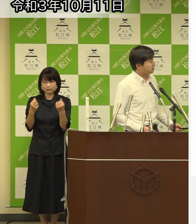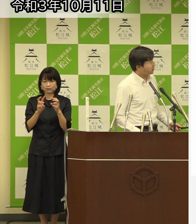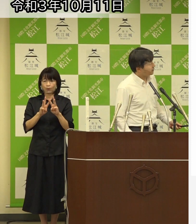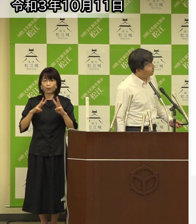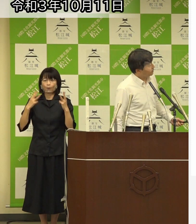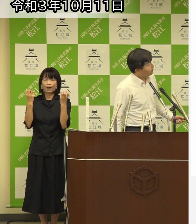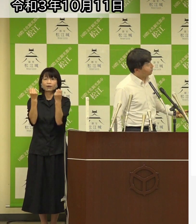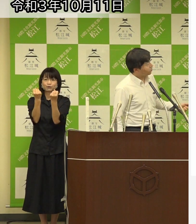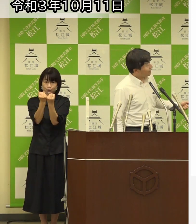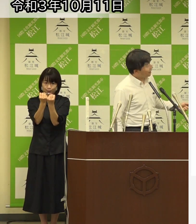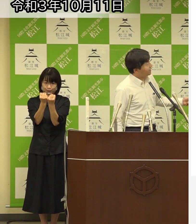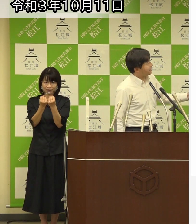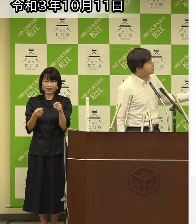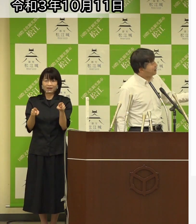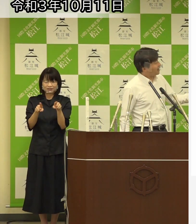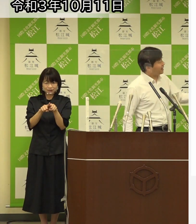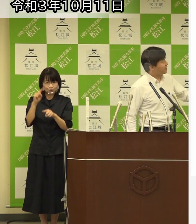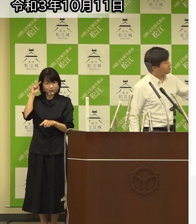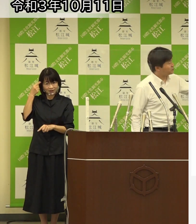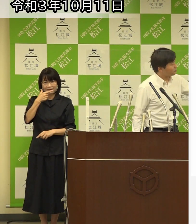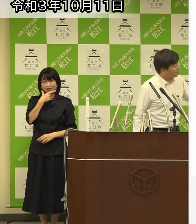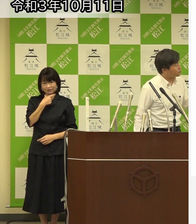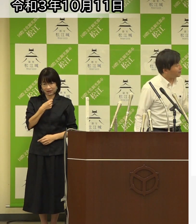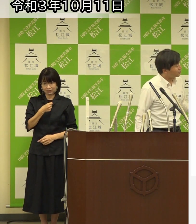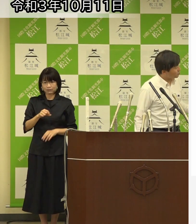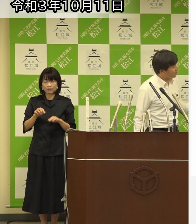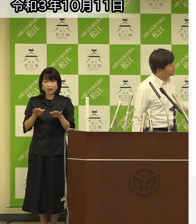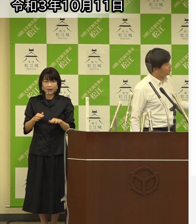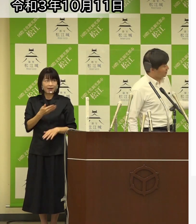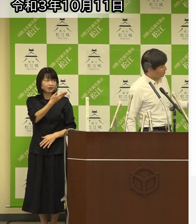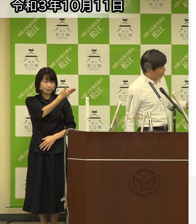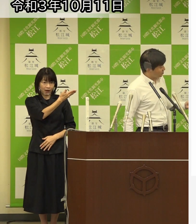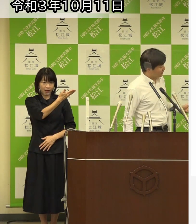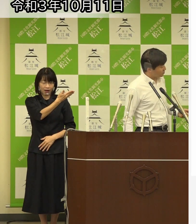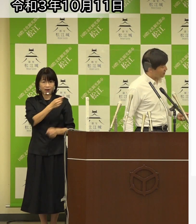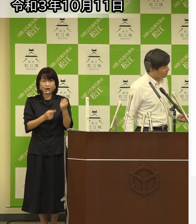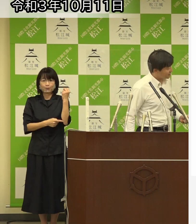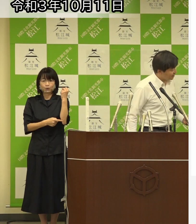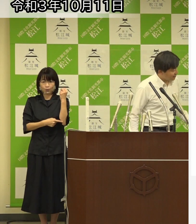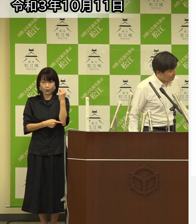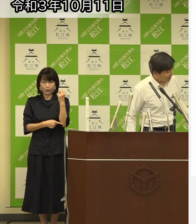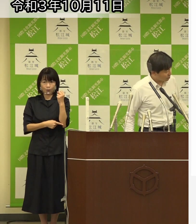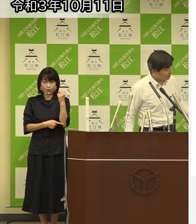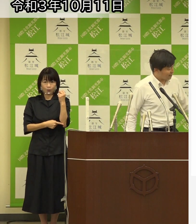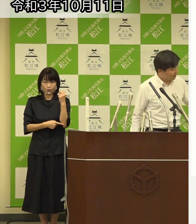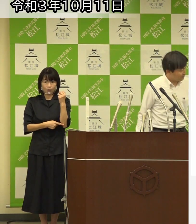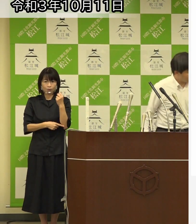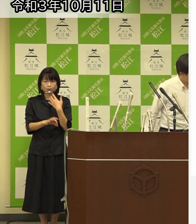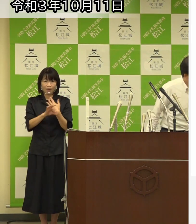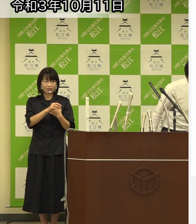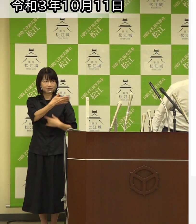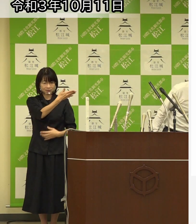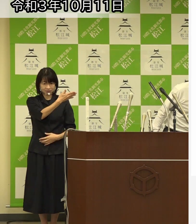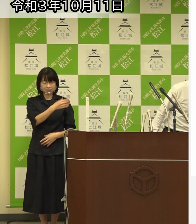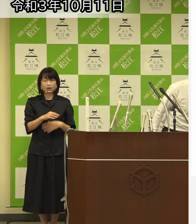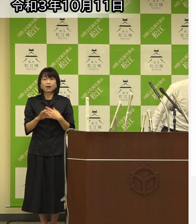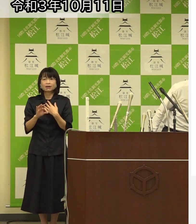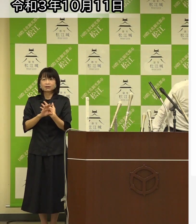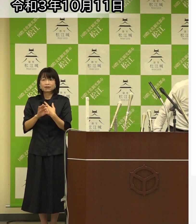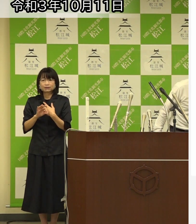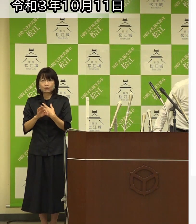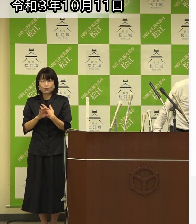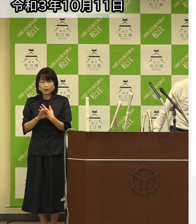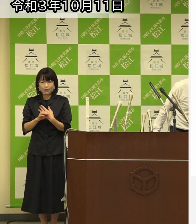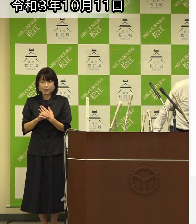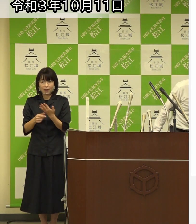。これが今エリアビジョンの素案として作っているものでございまして、例えば松江駅前